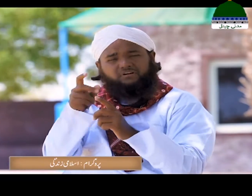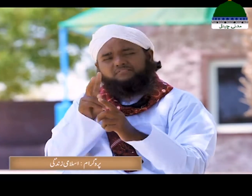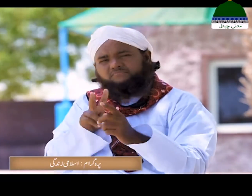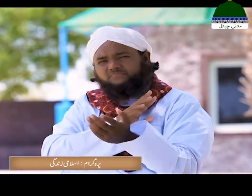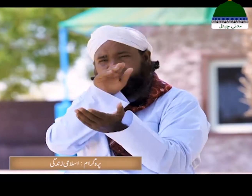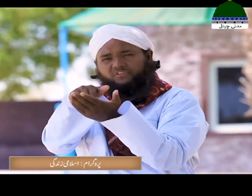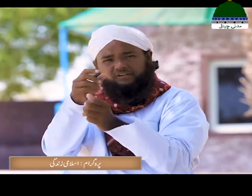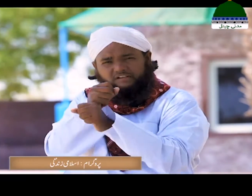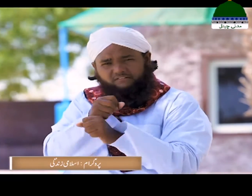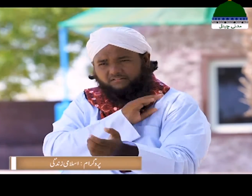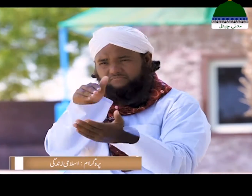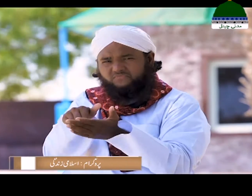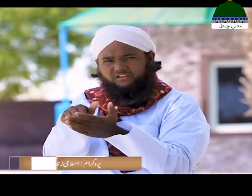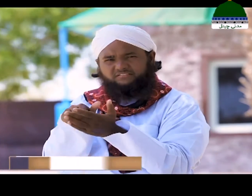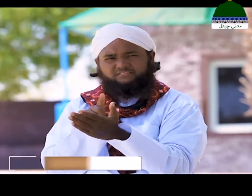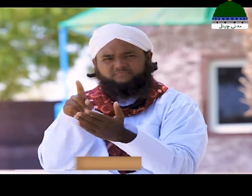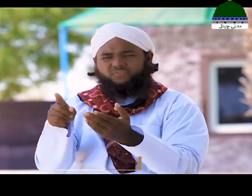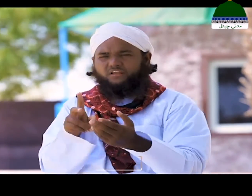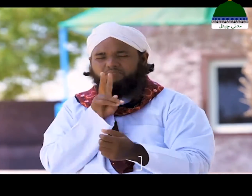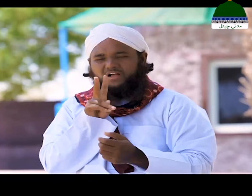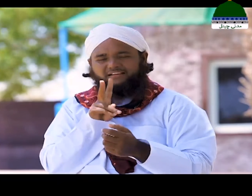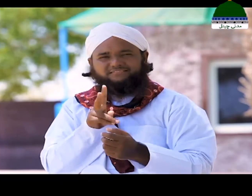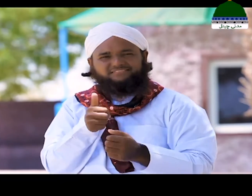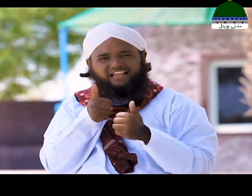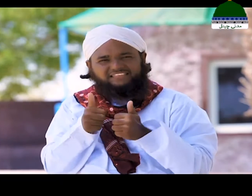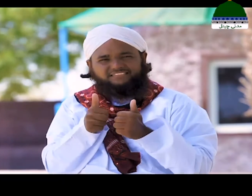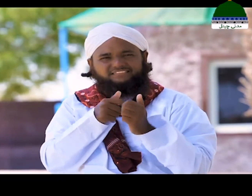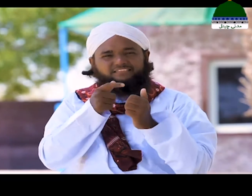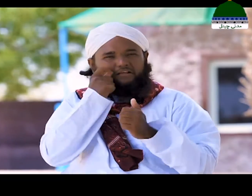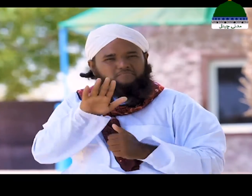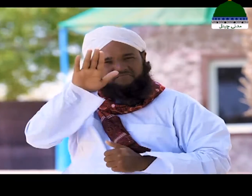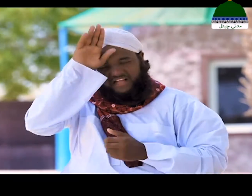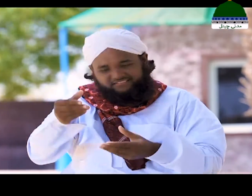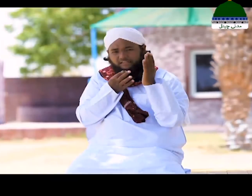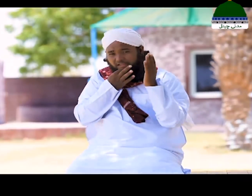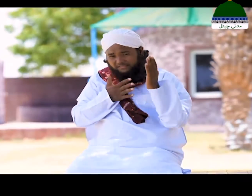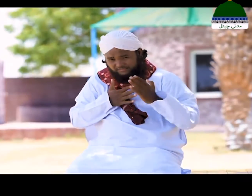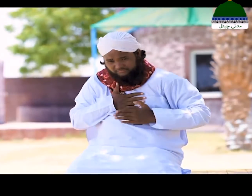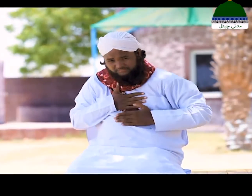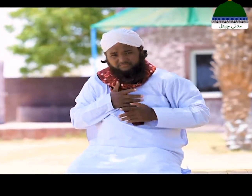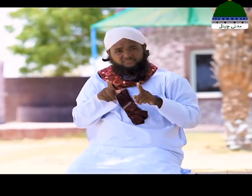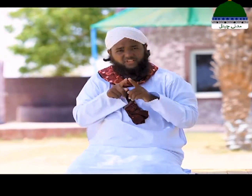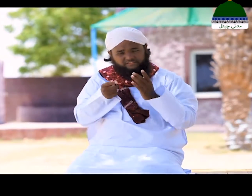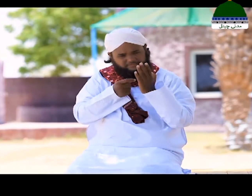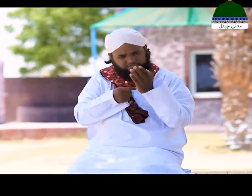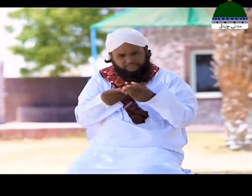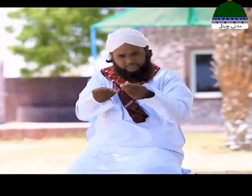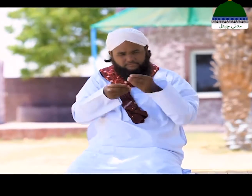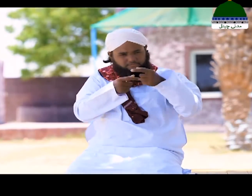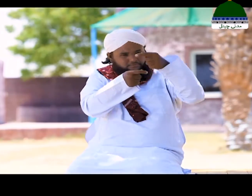پہنچا اور بڑے مؤدبانہ انداز میں بادشاہ کا خط گورنر کو دیا۔ گورنر نے جیسے ہی خط پڑھا تو پوچھا،